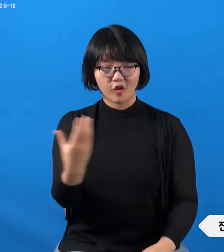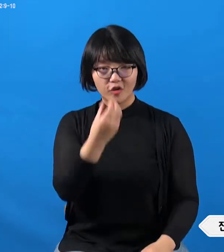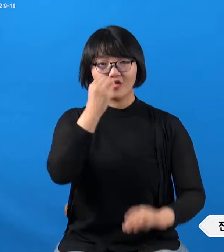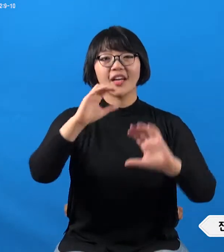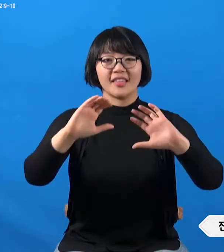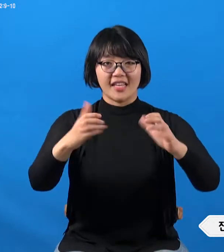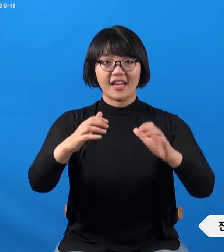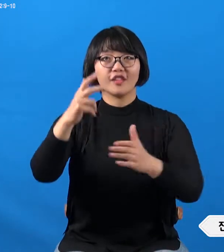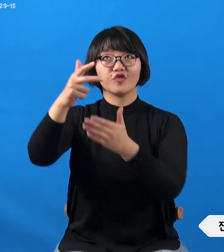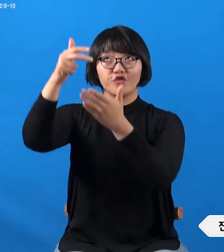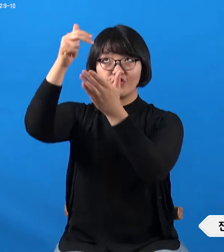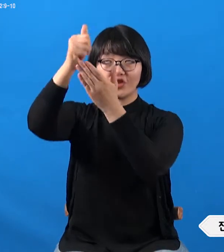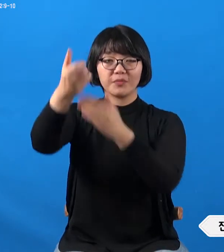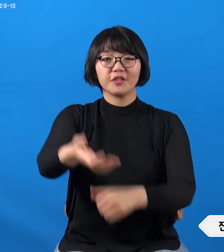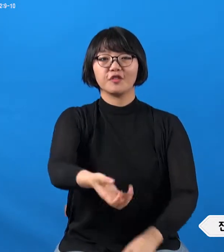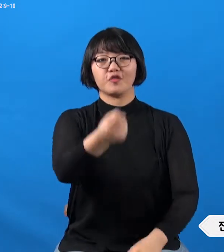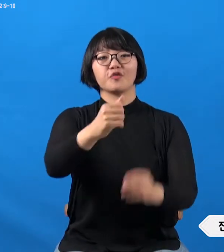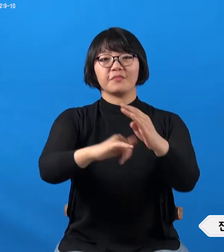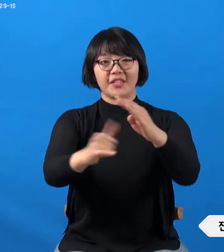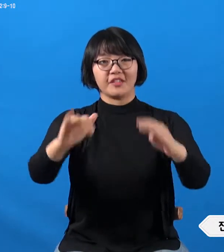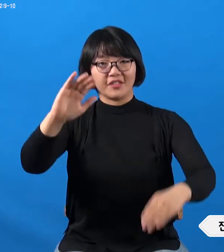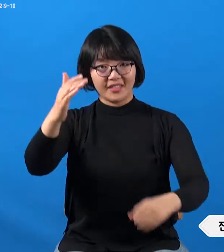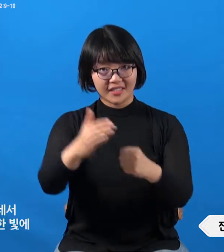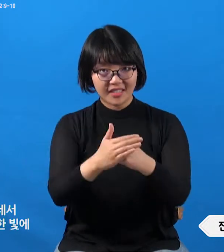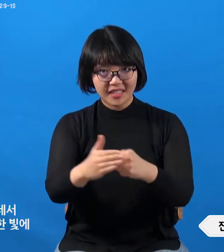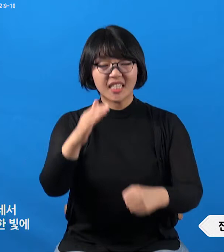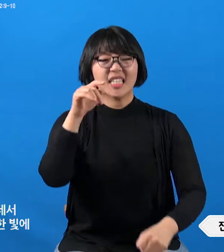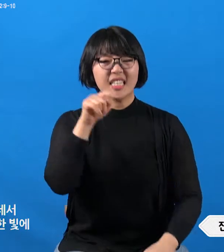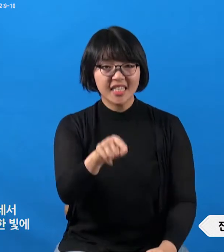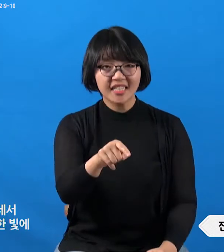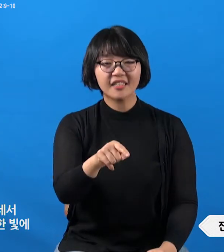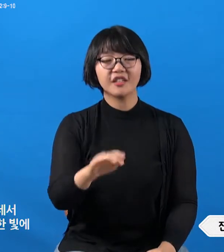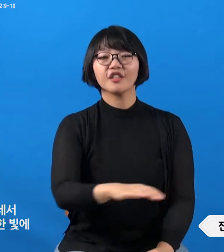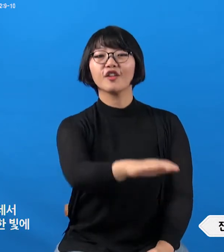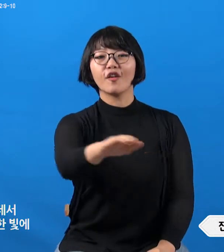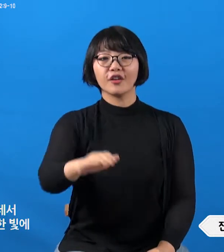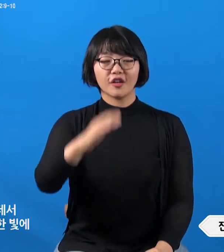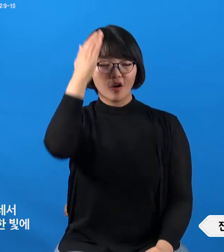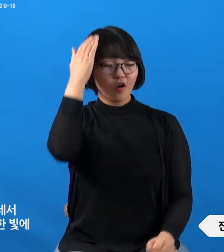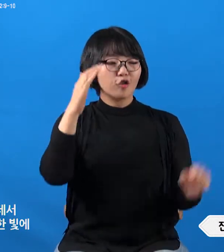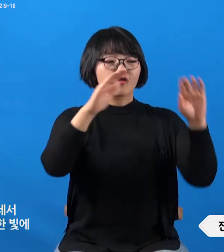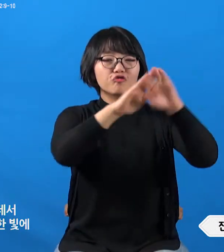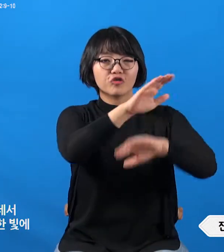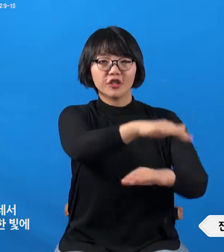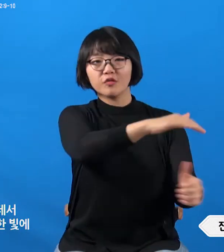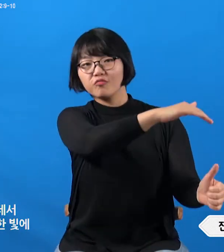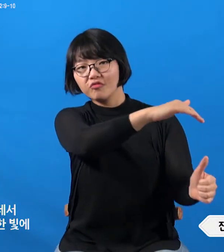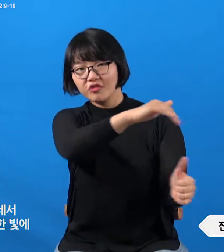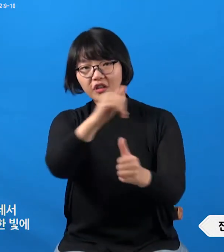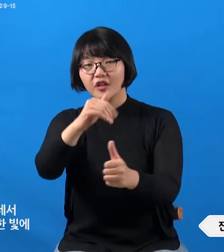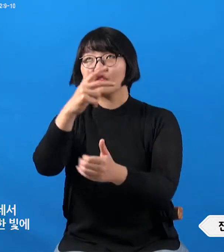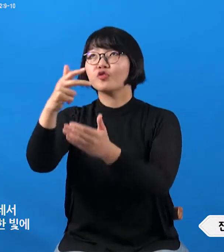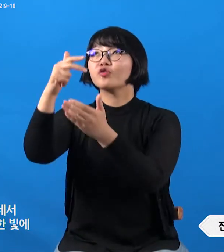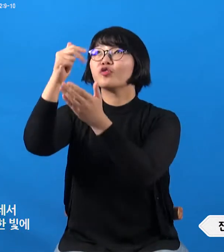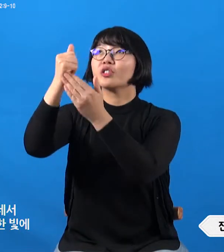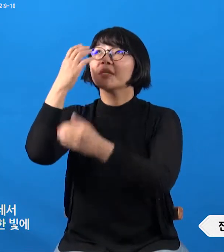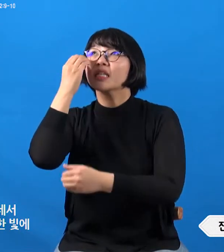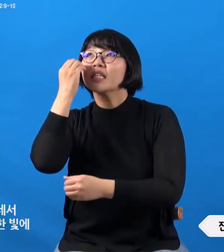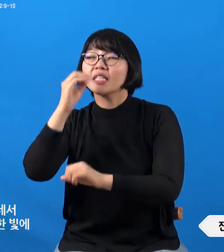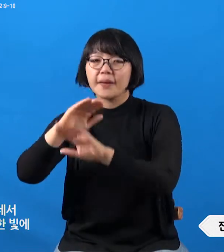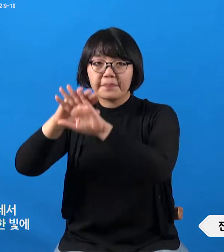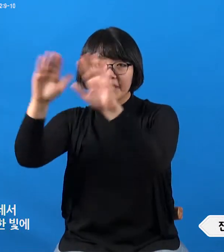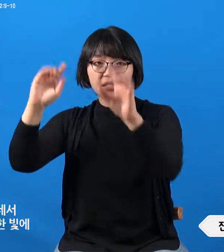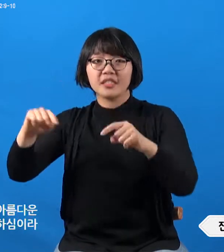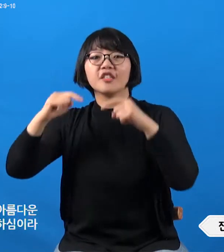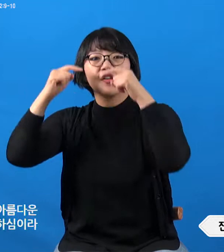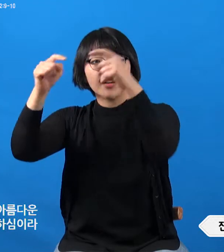거룩한 나라요 그의 소유가 된 백성이니 이는 너희를 어두운 데서 불러내어 그의 귀한 빛에 들어가게